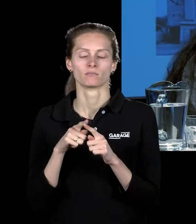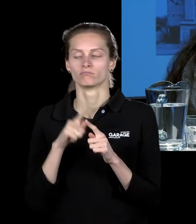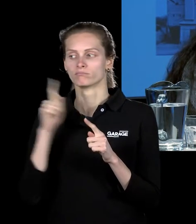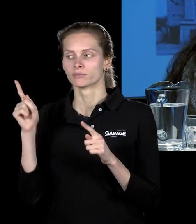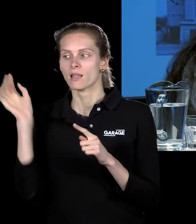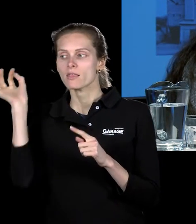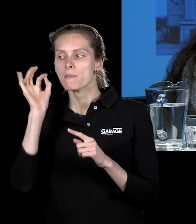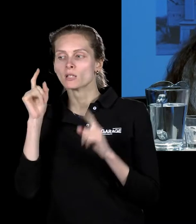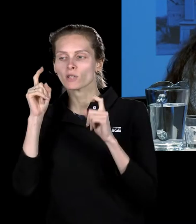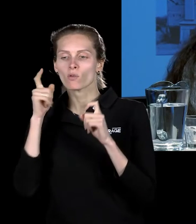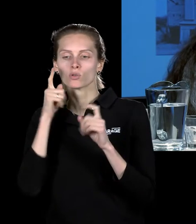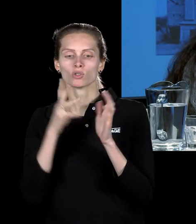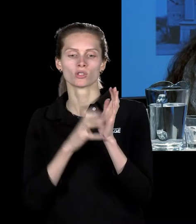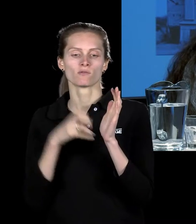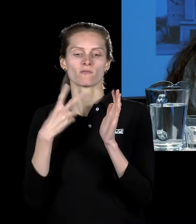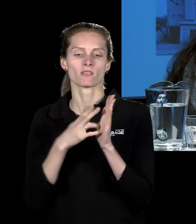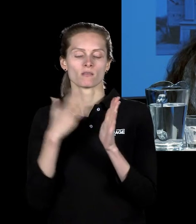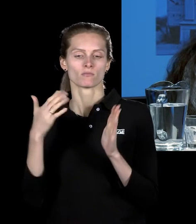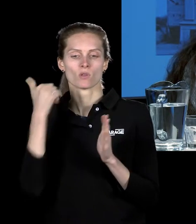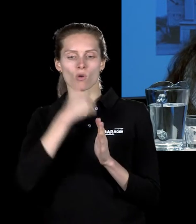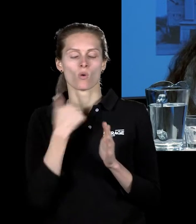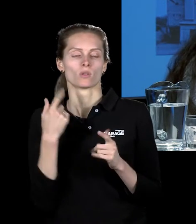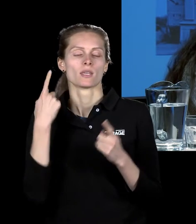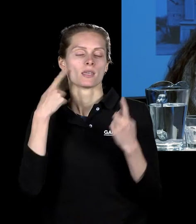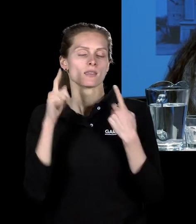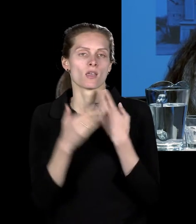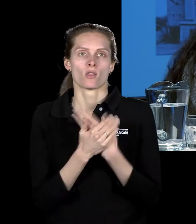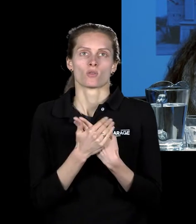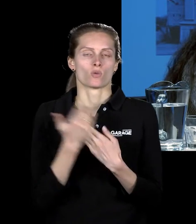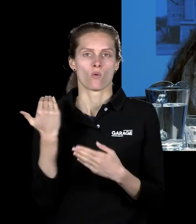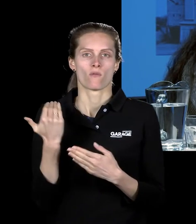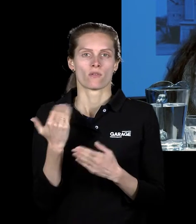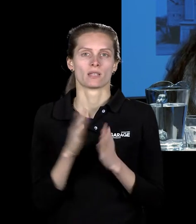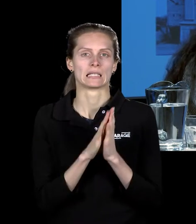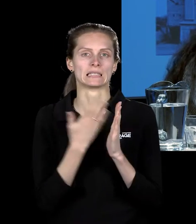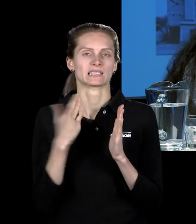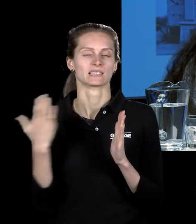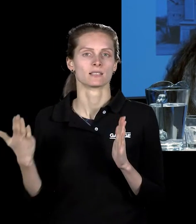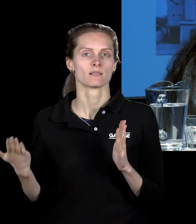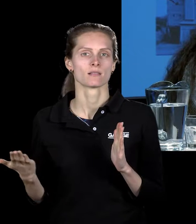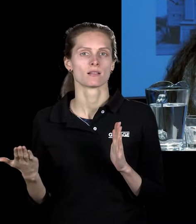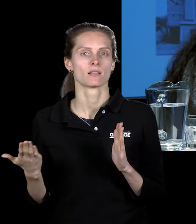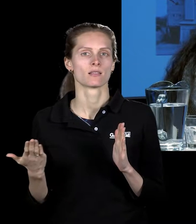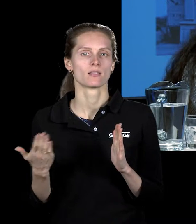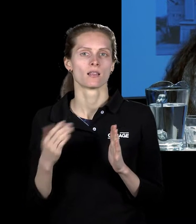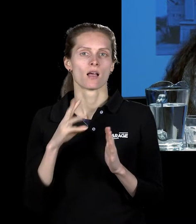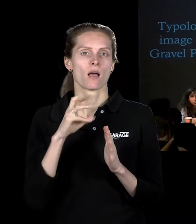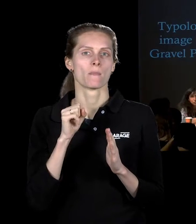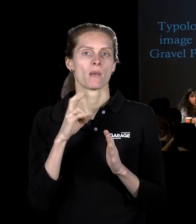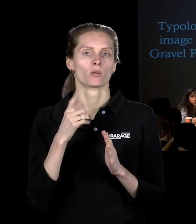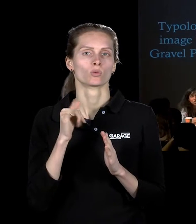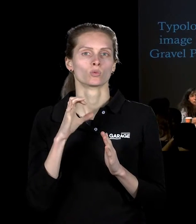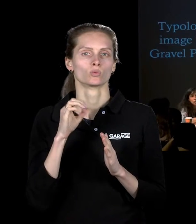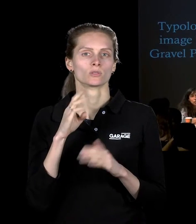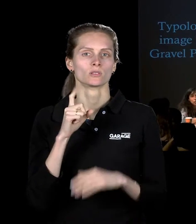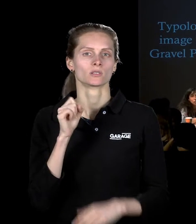20-х годов, к идее новой вещественности, к циклу, к сериям Августа Зандера, который